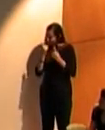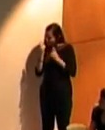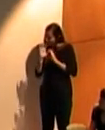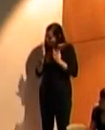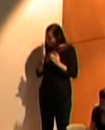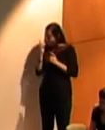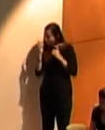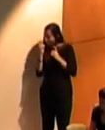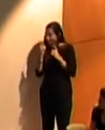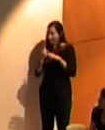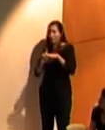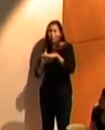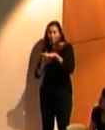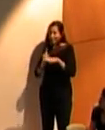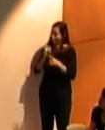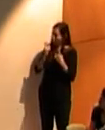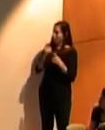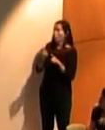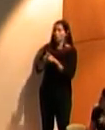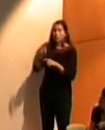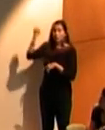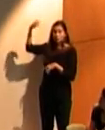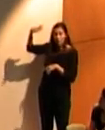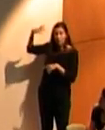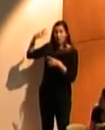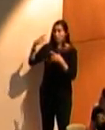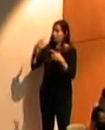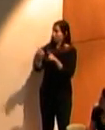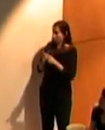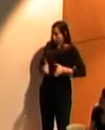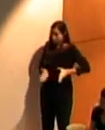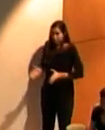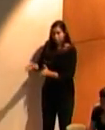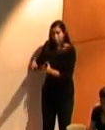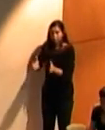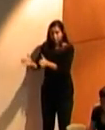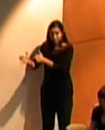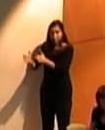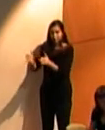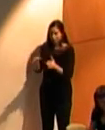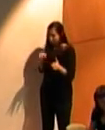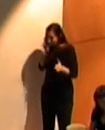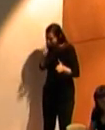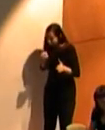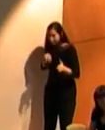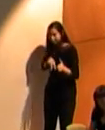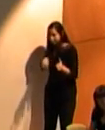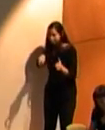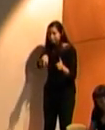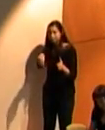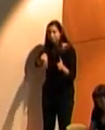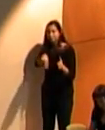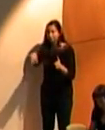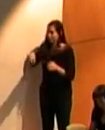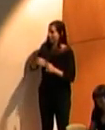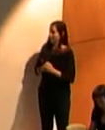travaillés, la lumière... la question du cheminement, du repère au sol pour cheminer. Et on s'aperçoit